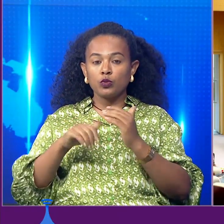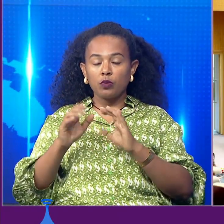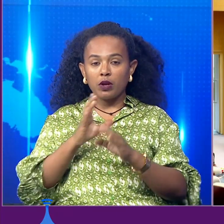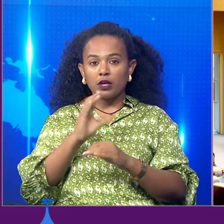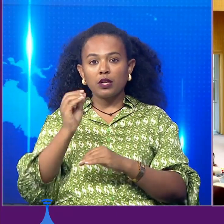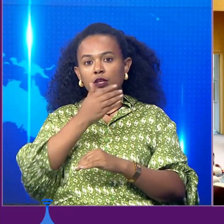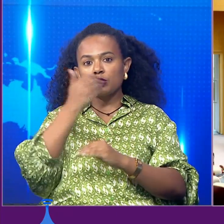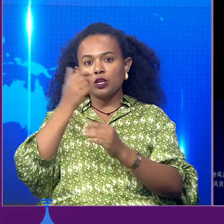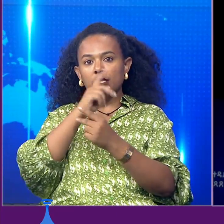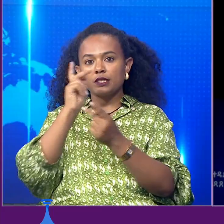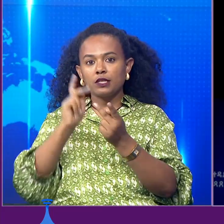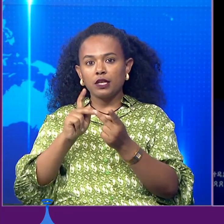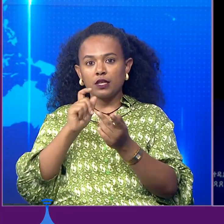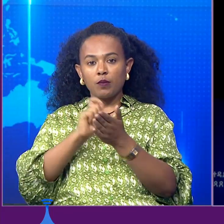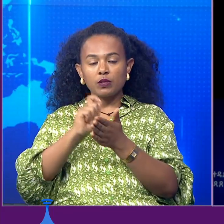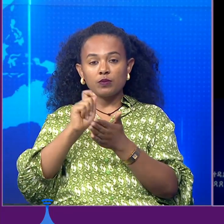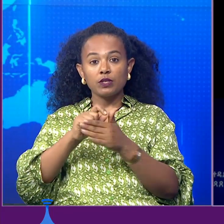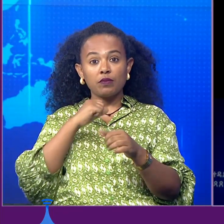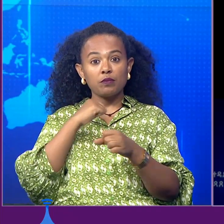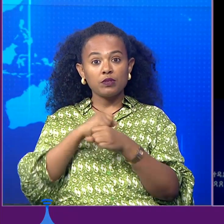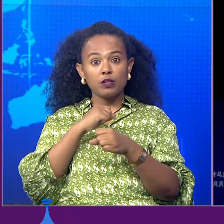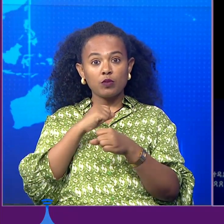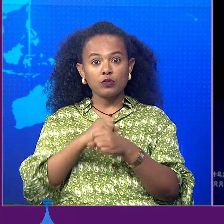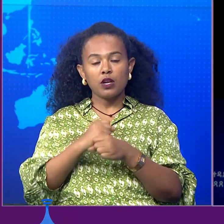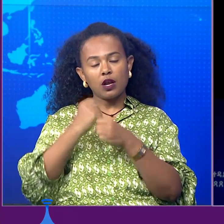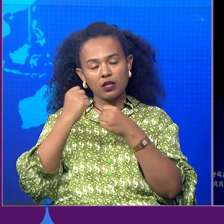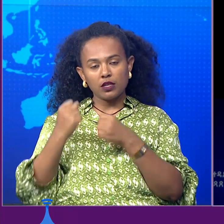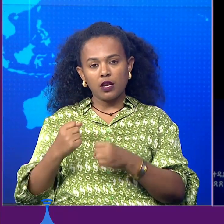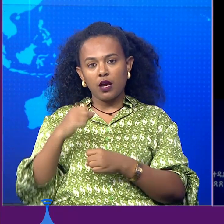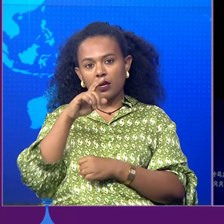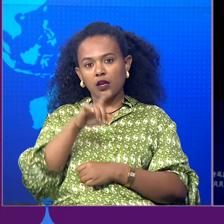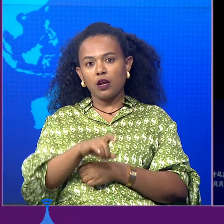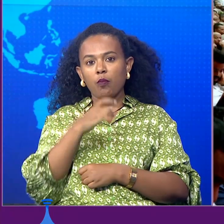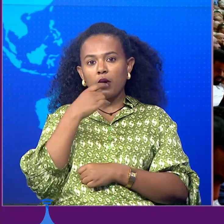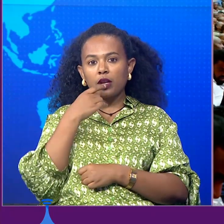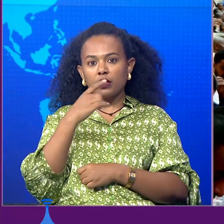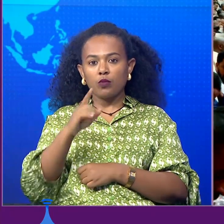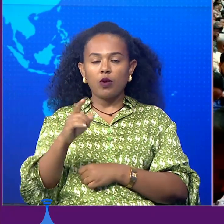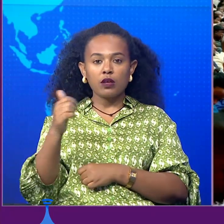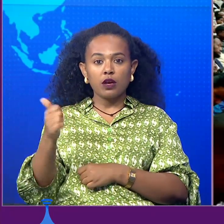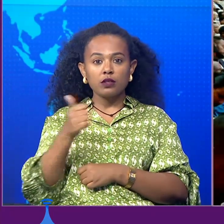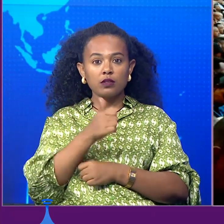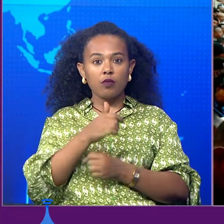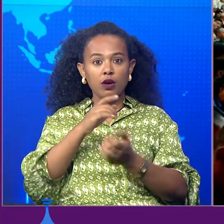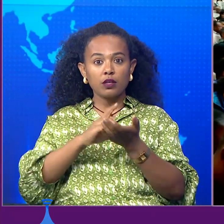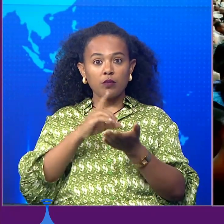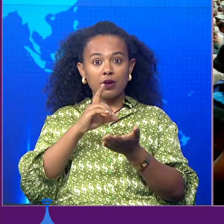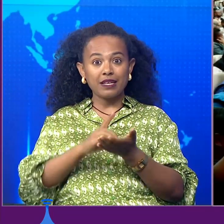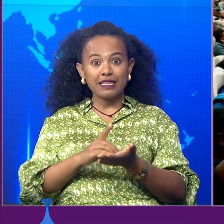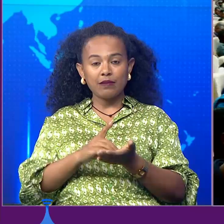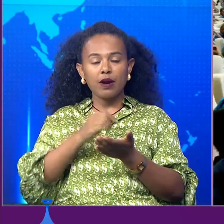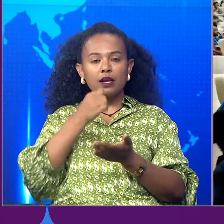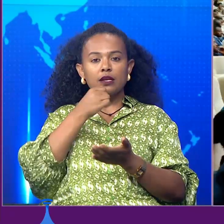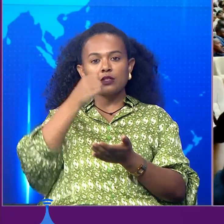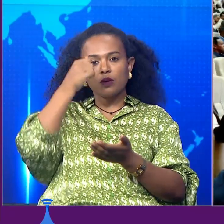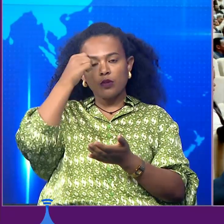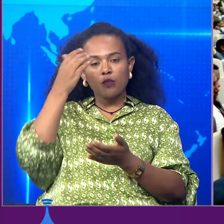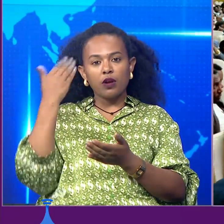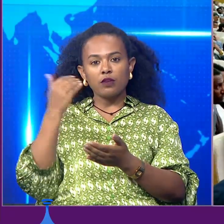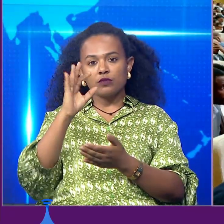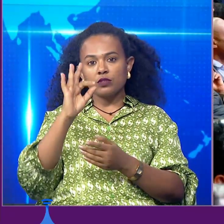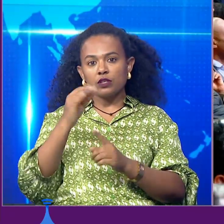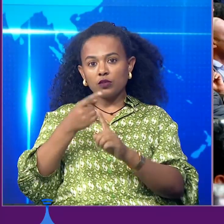የተሻለ ስኬት ለማስመዝገብ የሚሰራው ስራ ሊጠናከር ይገባል ተብሏል። የአዲስ አበባ ከተማ ከንቲባ አዳነች አቤቤ ባለፉት 9